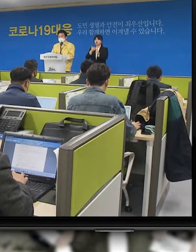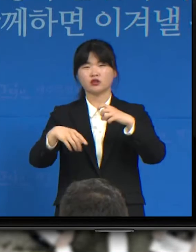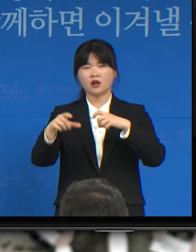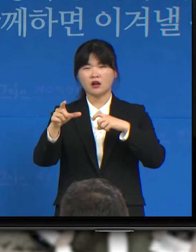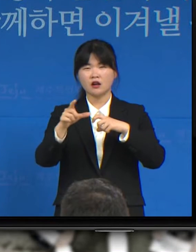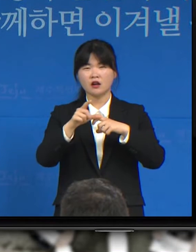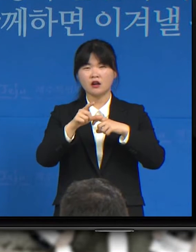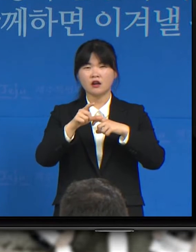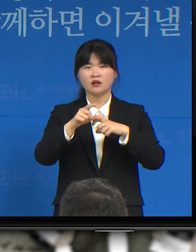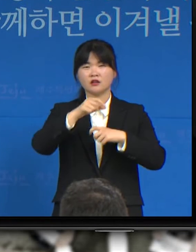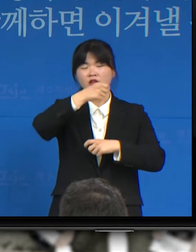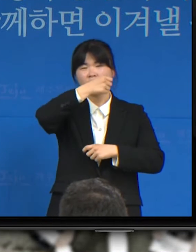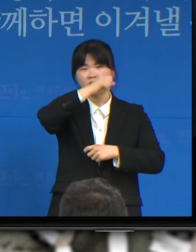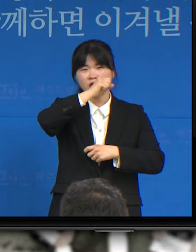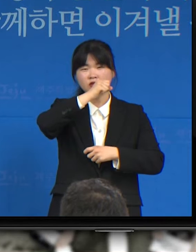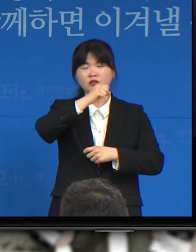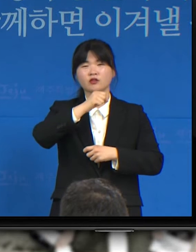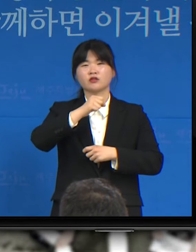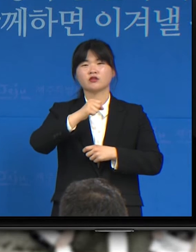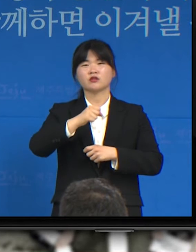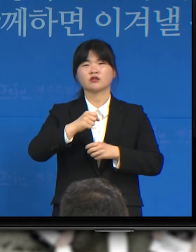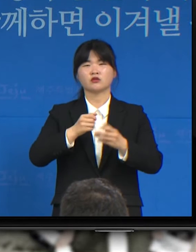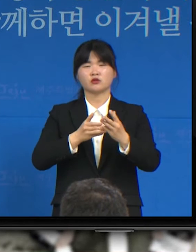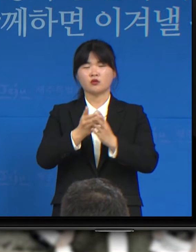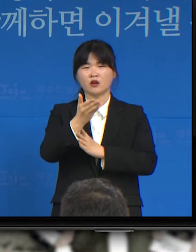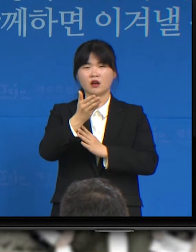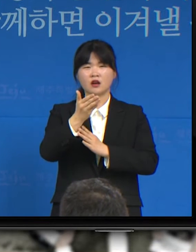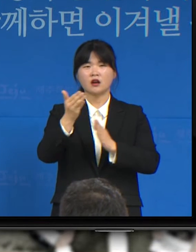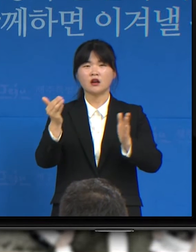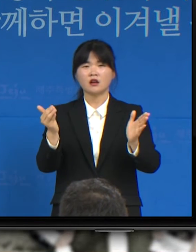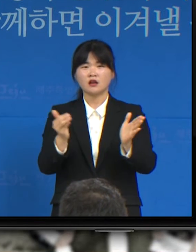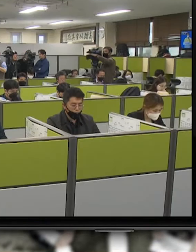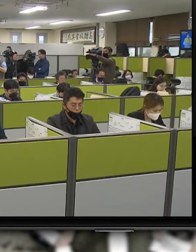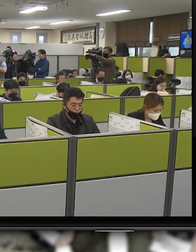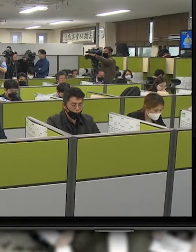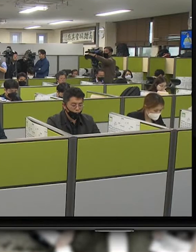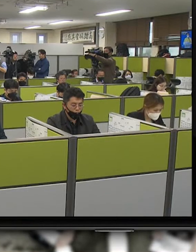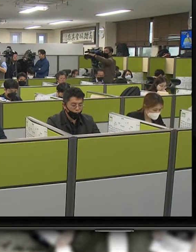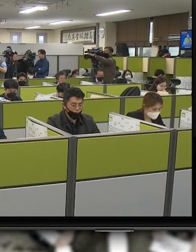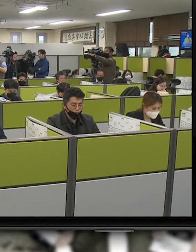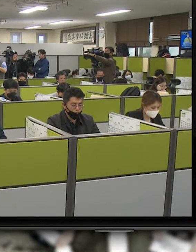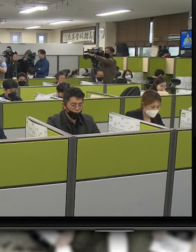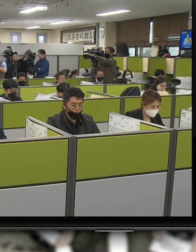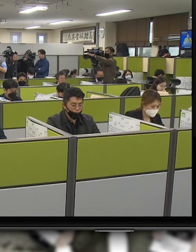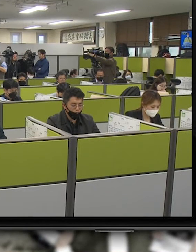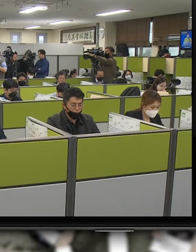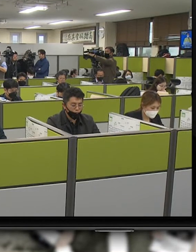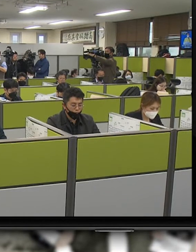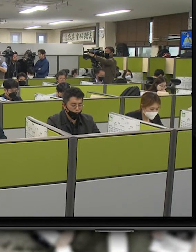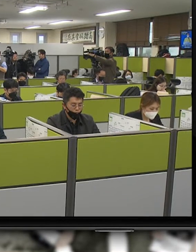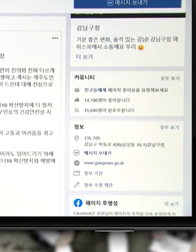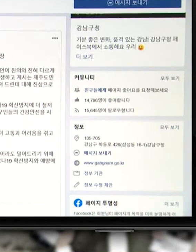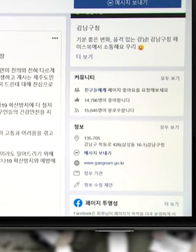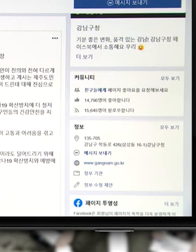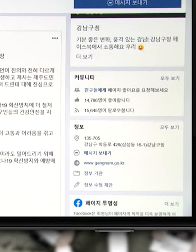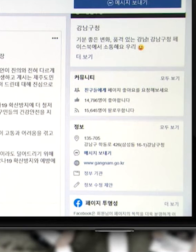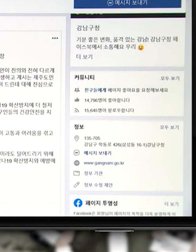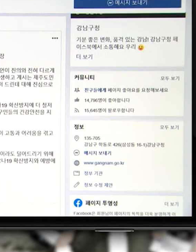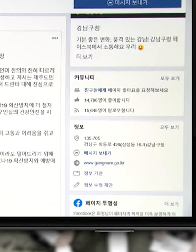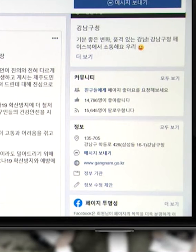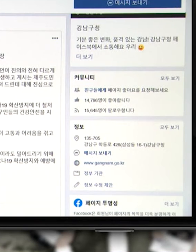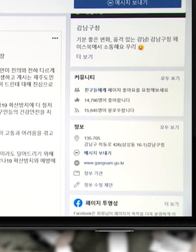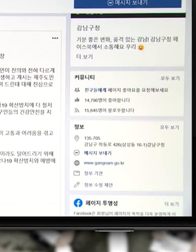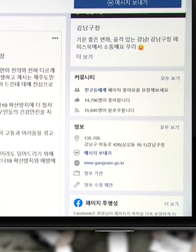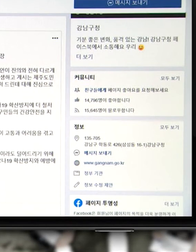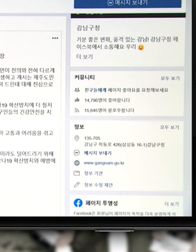이 모녀에게 최소 1억 원의 손해배상 청구와 형사 고발을 검토한다고 밝히는 등 강력한 대처를 공언한